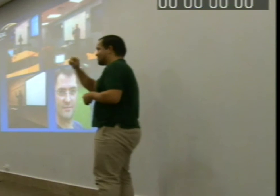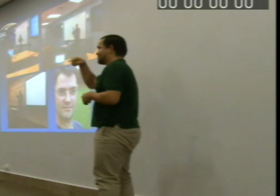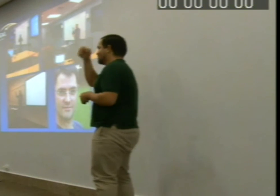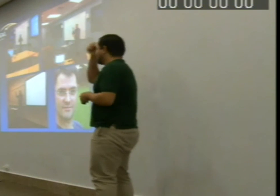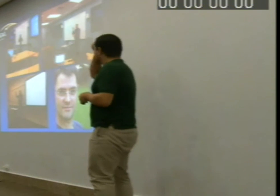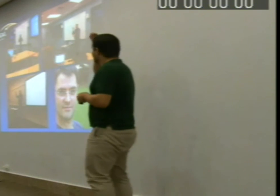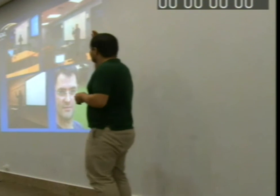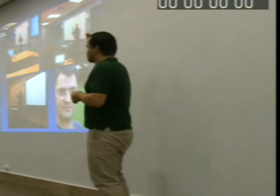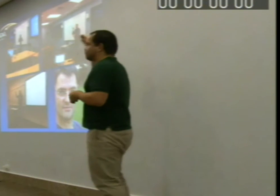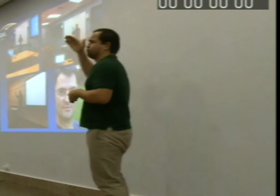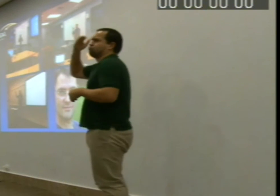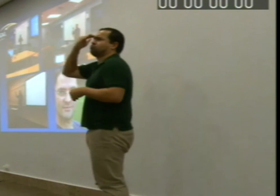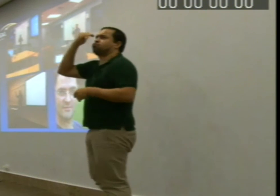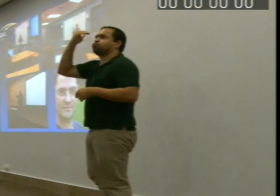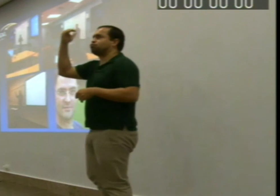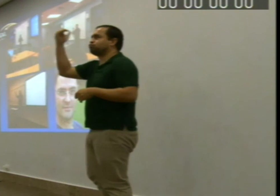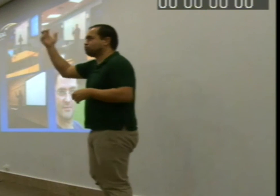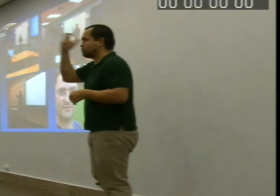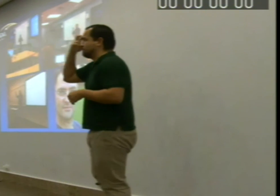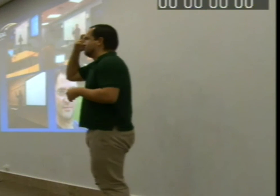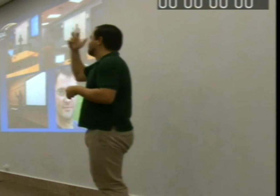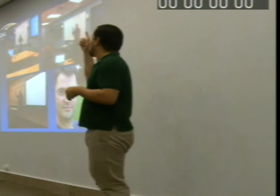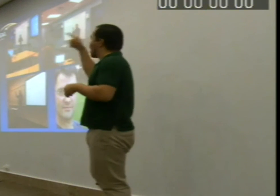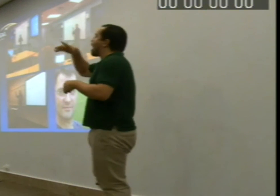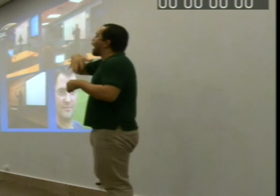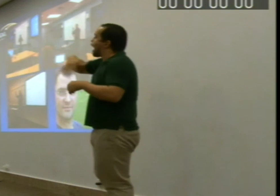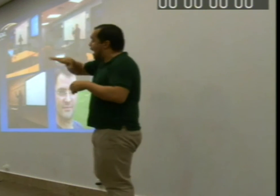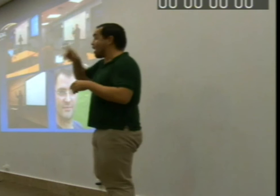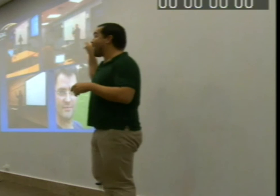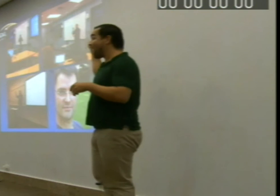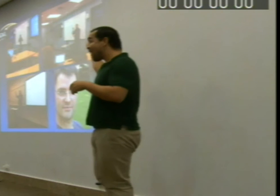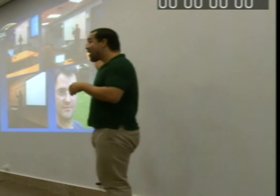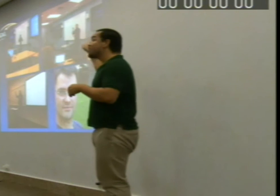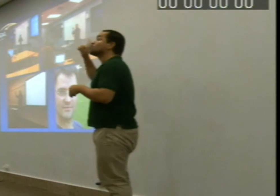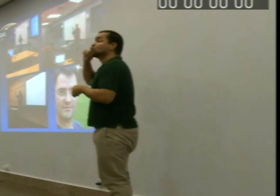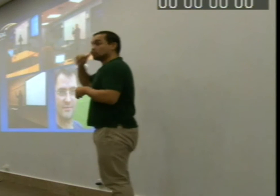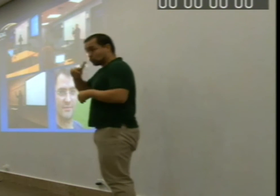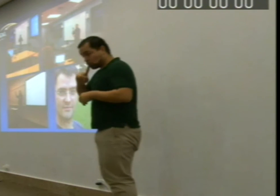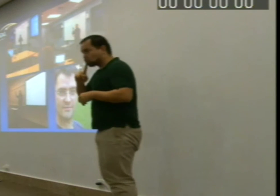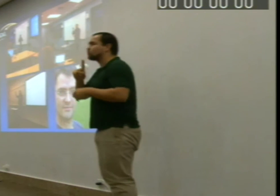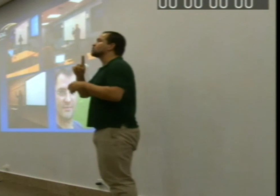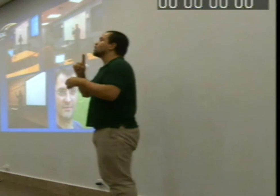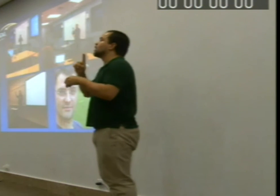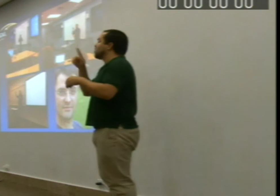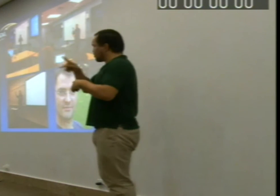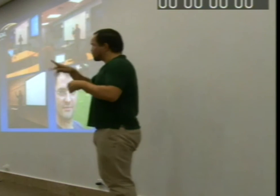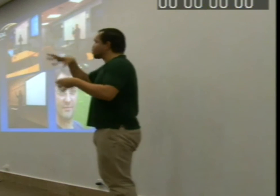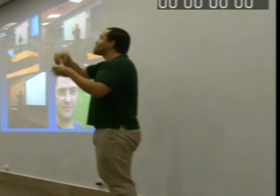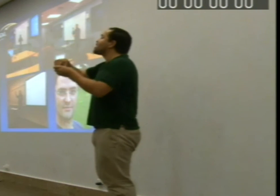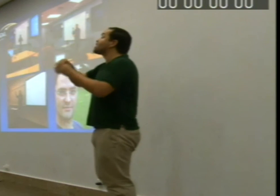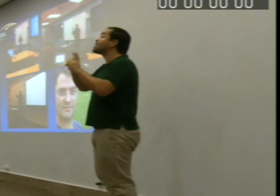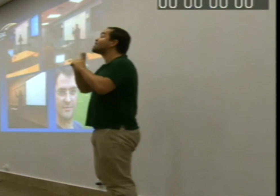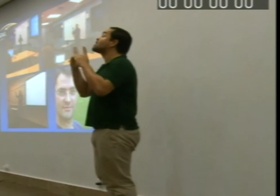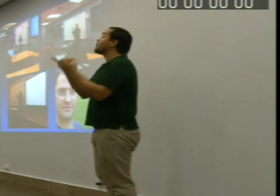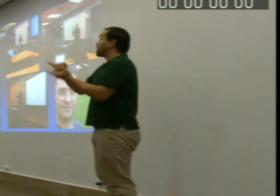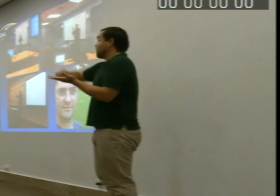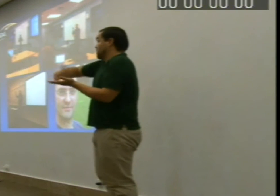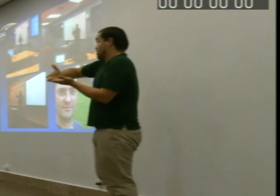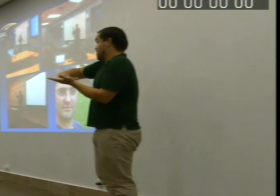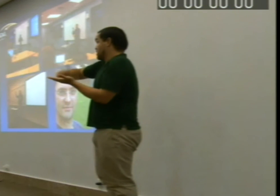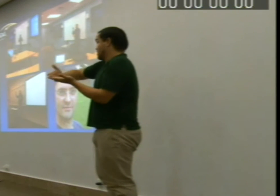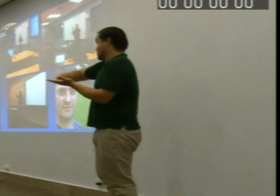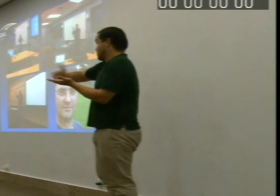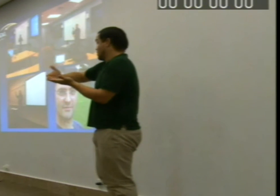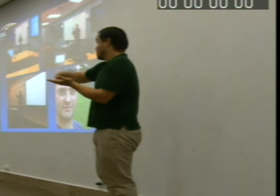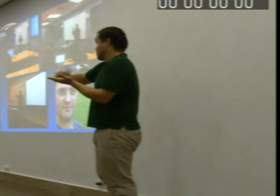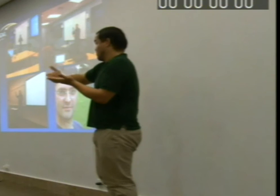Collins o sinal dele é esse muito famoso a área dele é surdez também professor que tá dentro